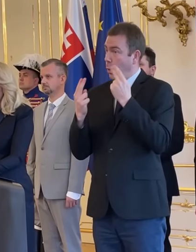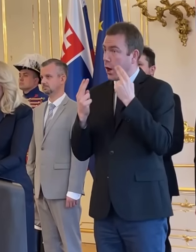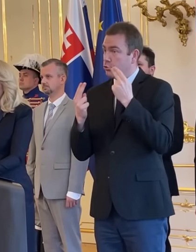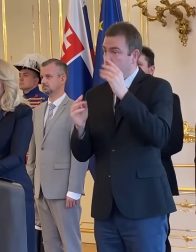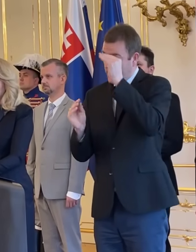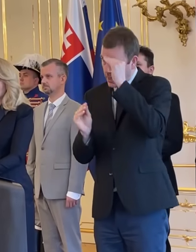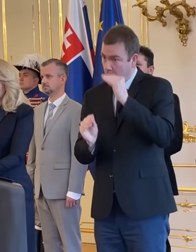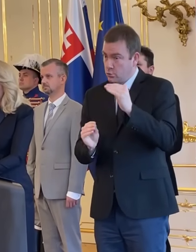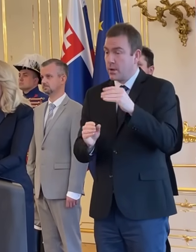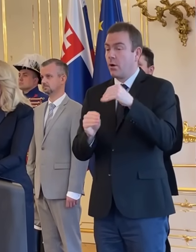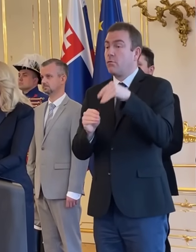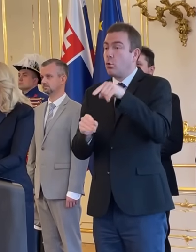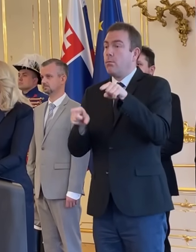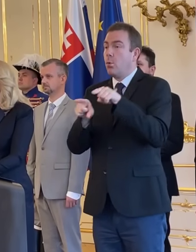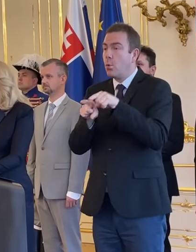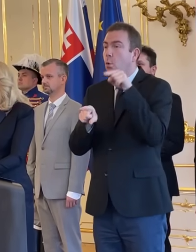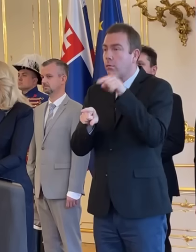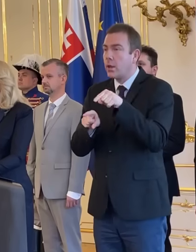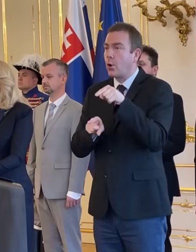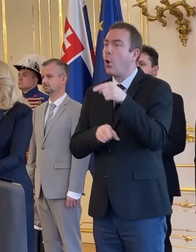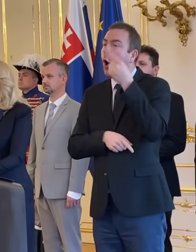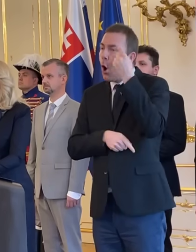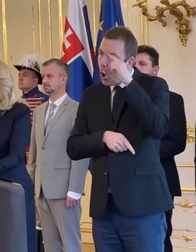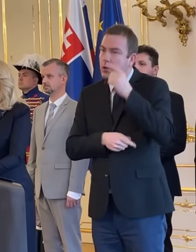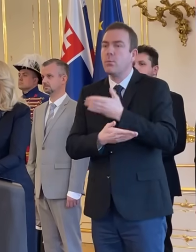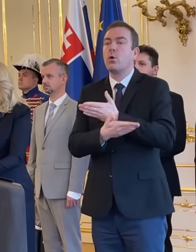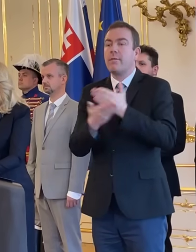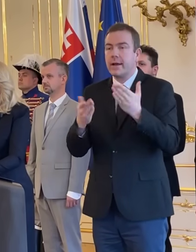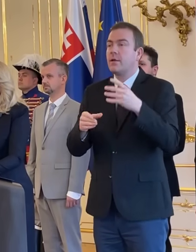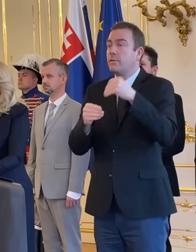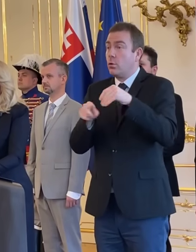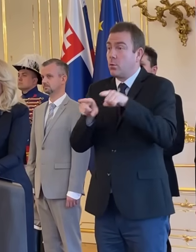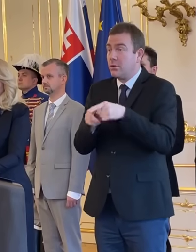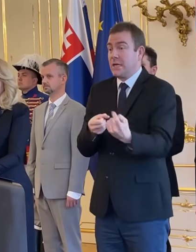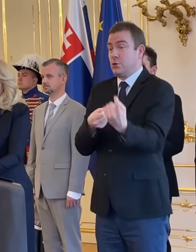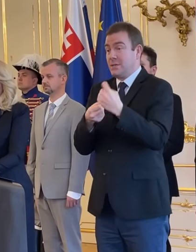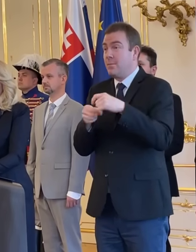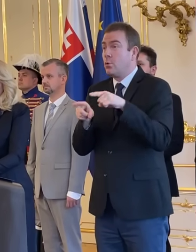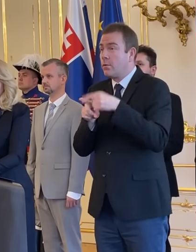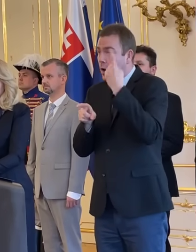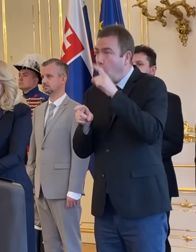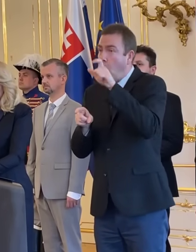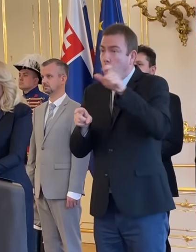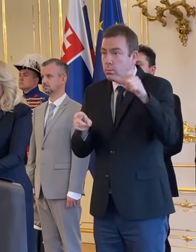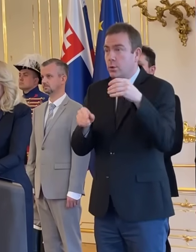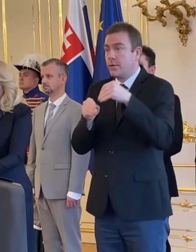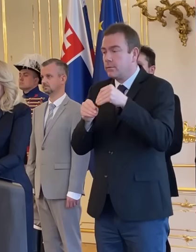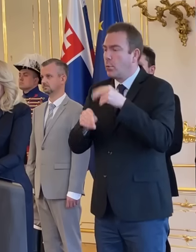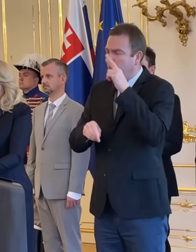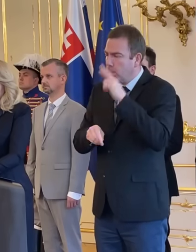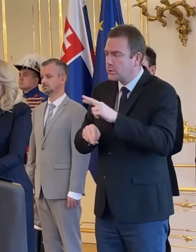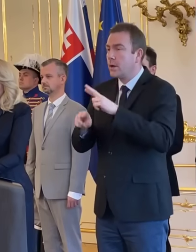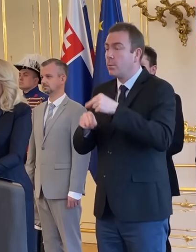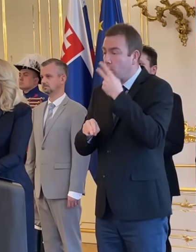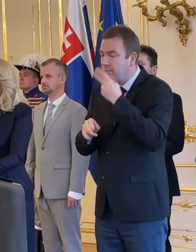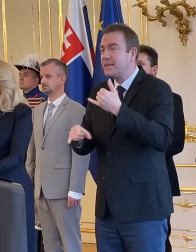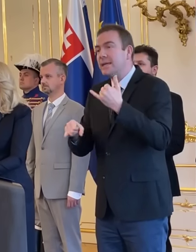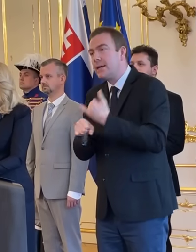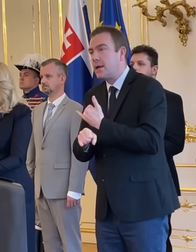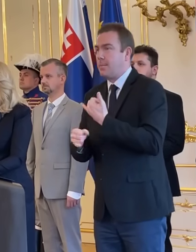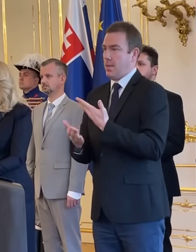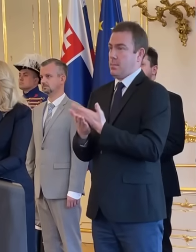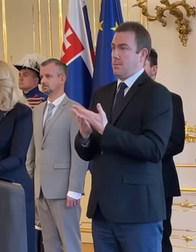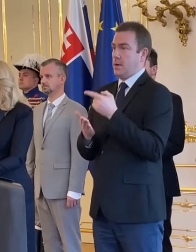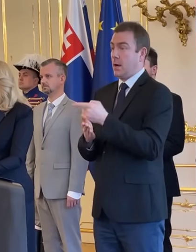Jeho súčasťou je snaha odbornej verejnosti a expertov eliminovať všetky chyby a nedostatky a samozrejme